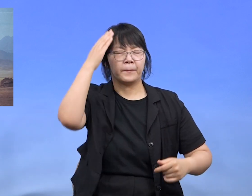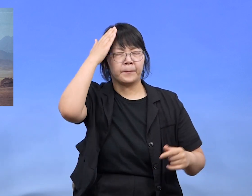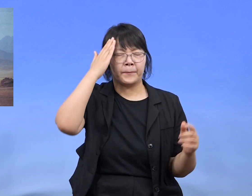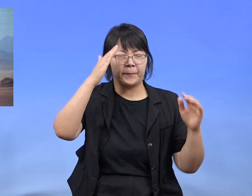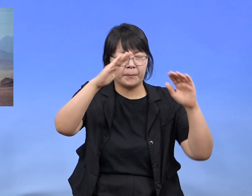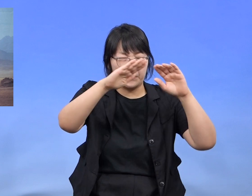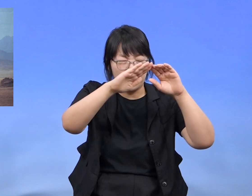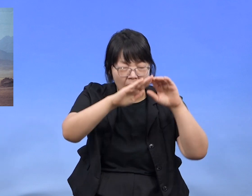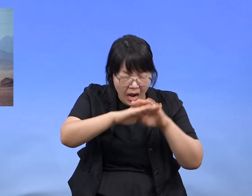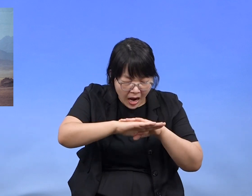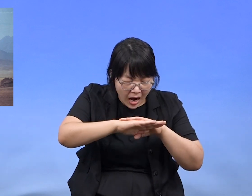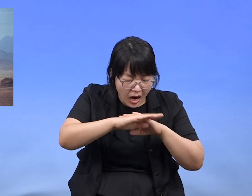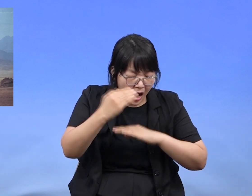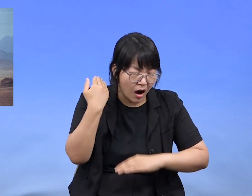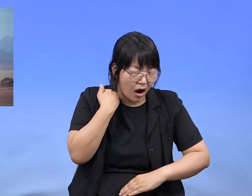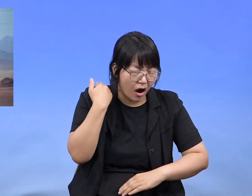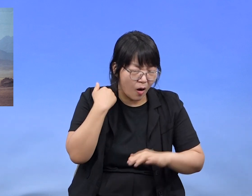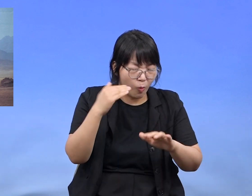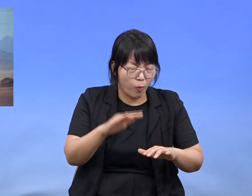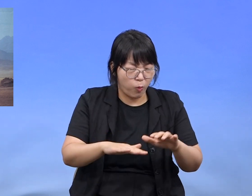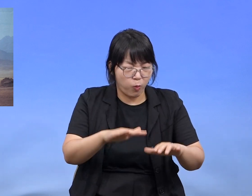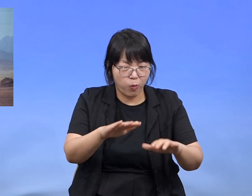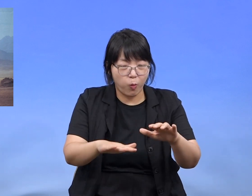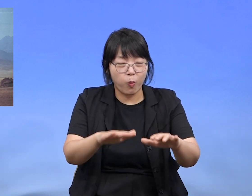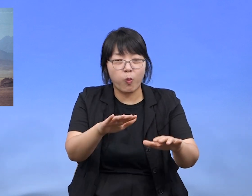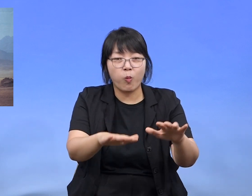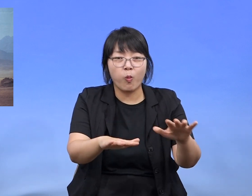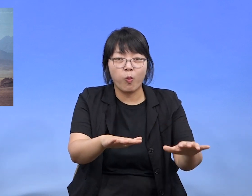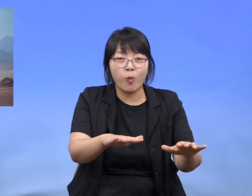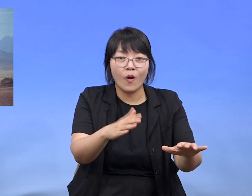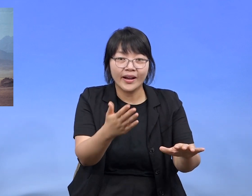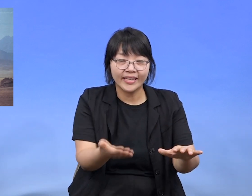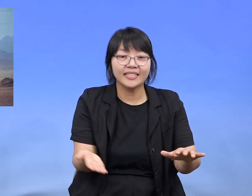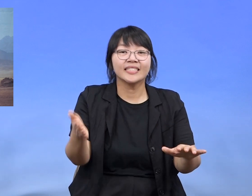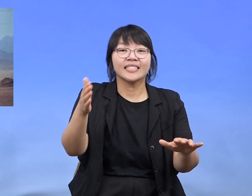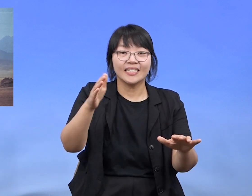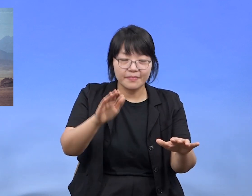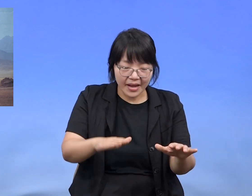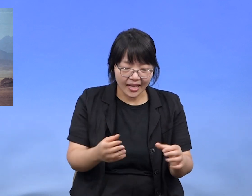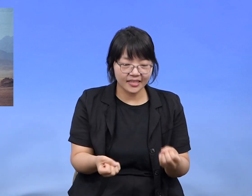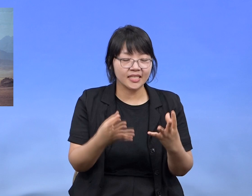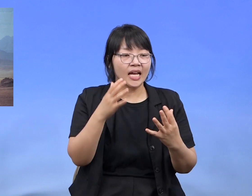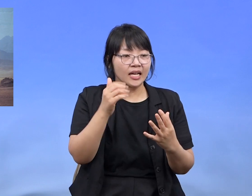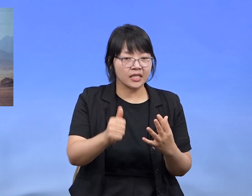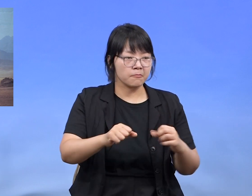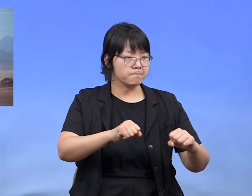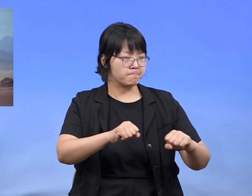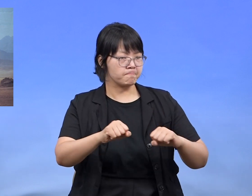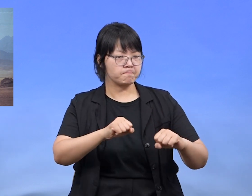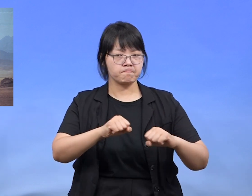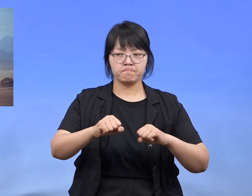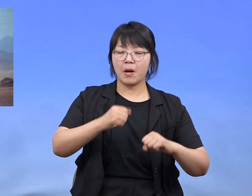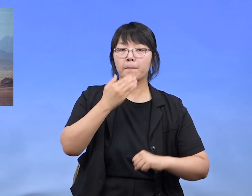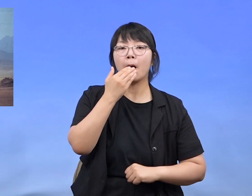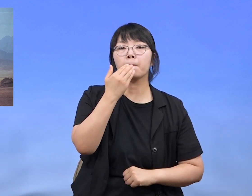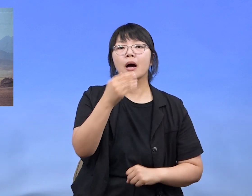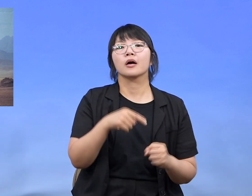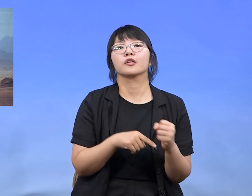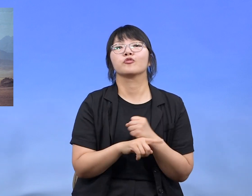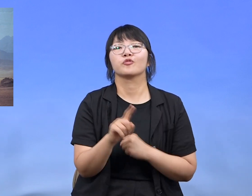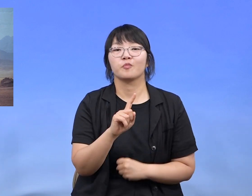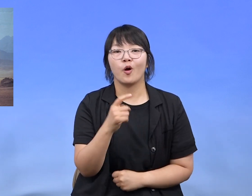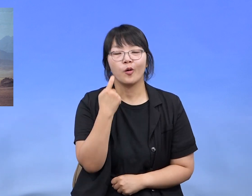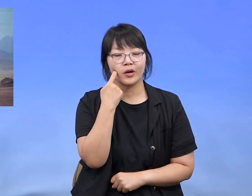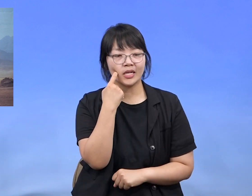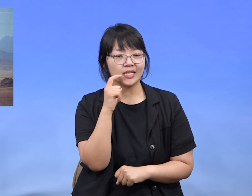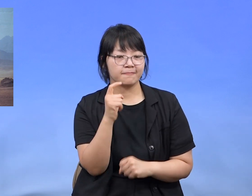캄캄하겠죠? 하지만 제사장들이 성소 안에 활동이 가능할 수 있었던 것은 그 안에 금촛대,